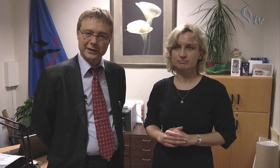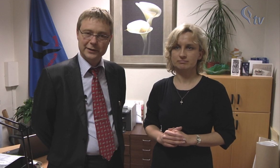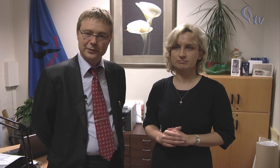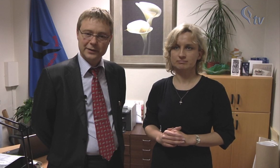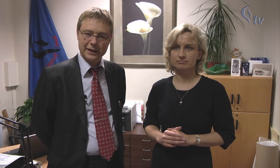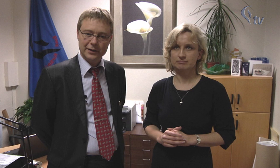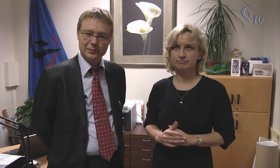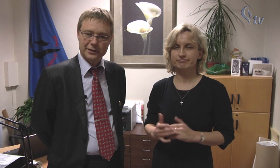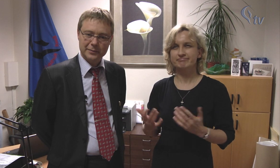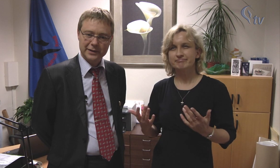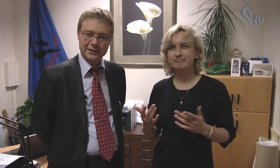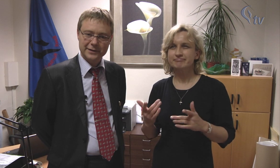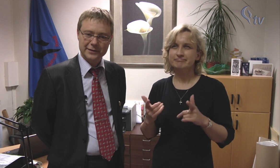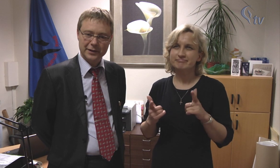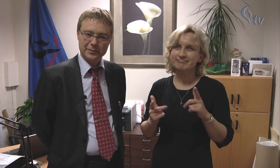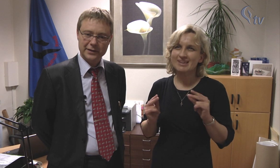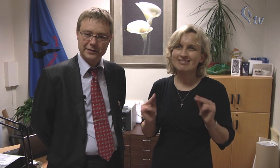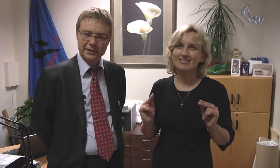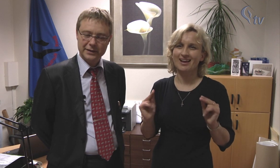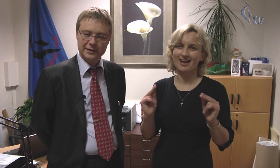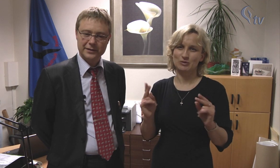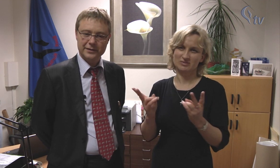Põhimõtteliselt on tegelikult samad, sellepärast, et